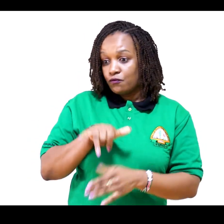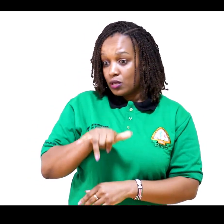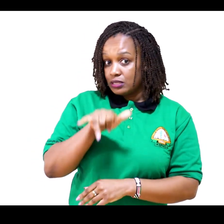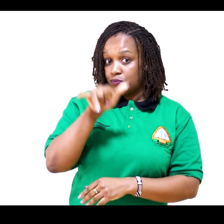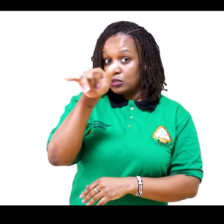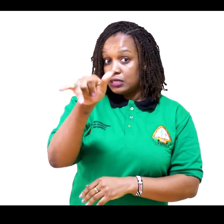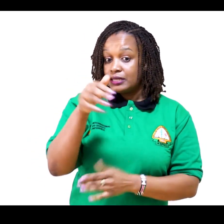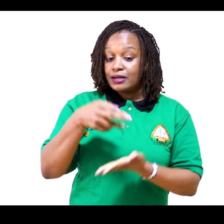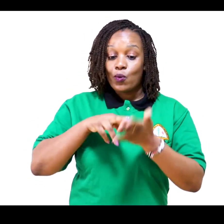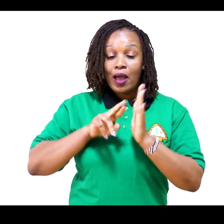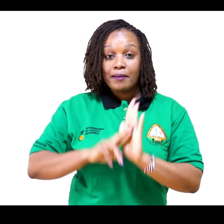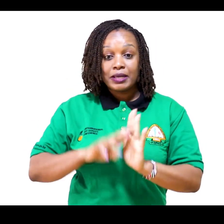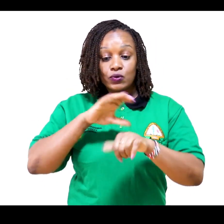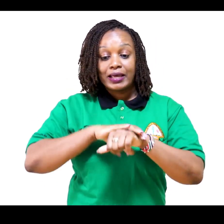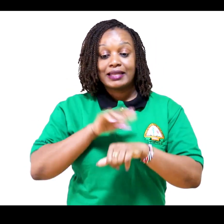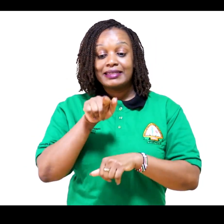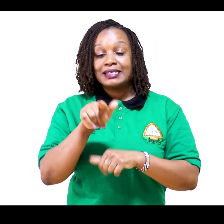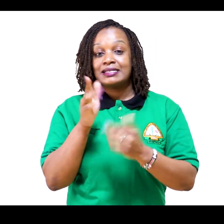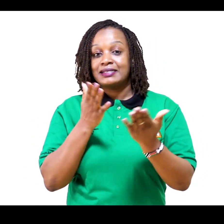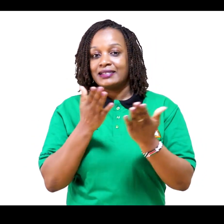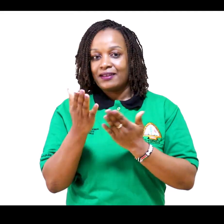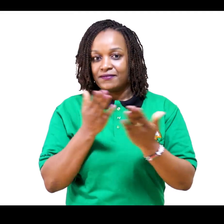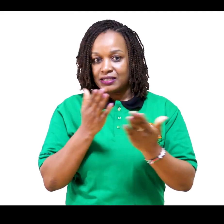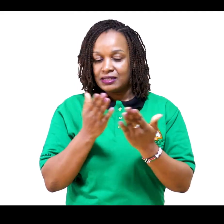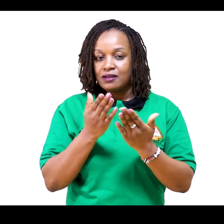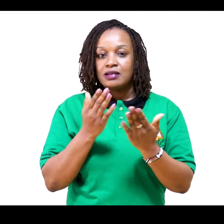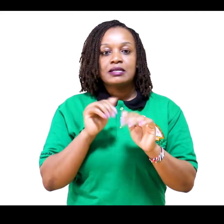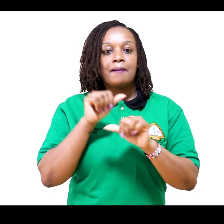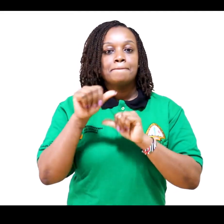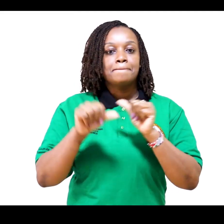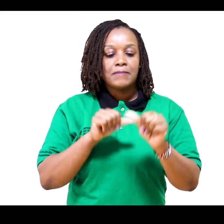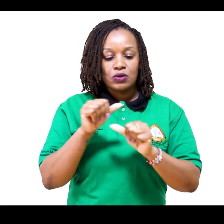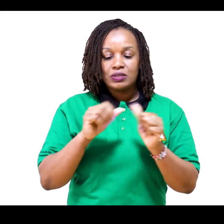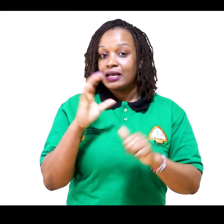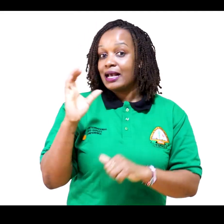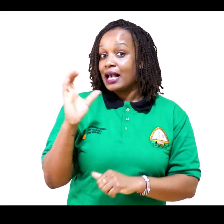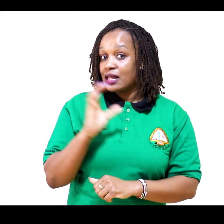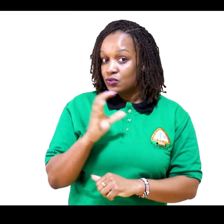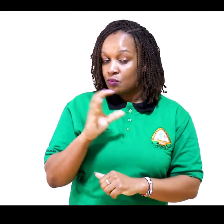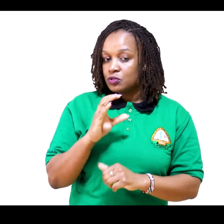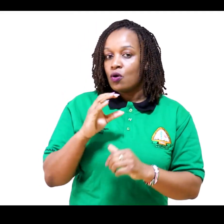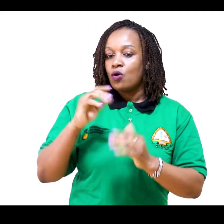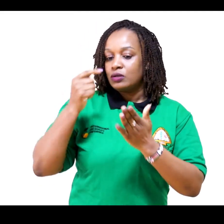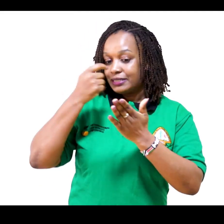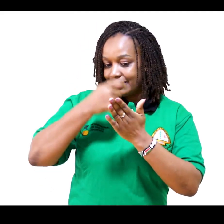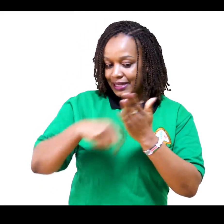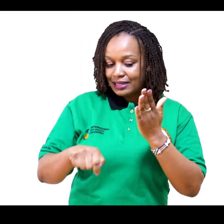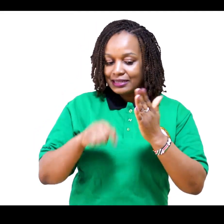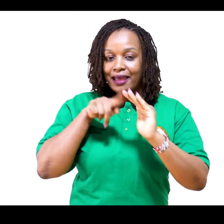kuuza nje, hitaji la kupata huduma ni maelezo ya barabarani au ingizo la usafirishaji